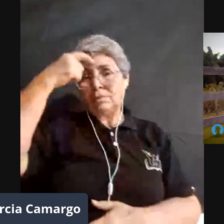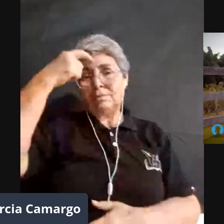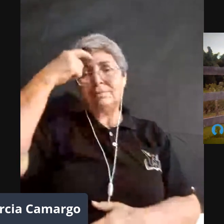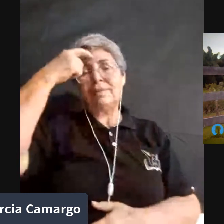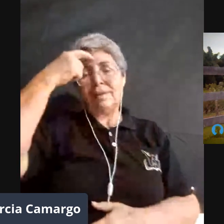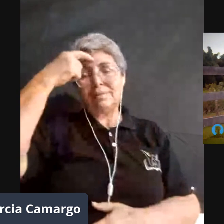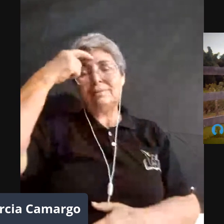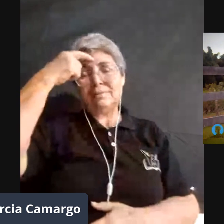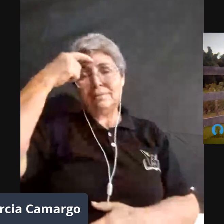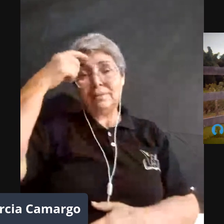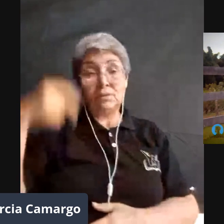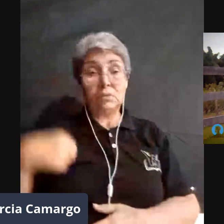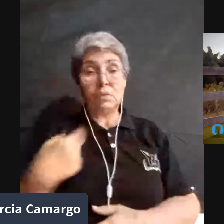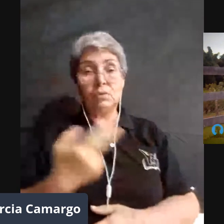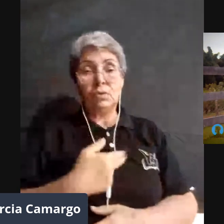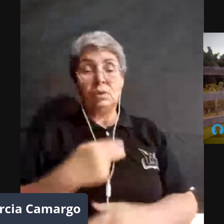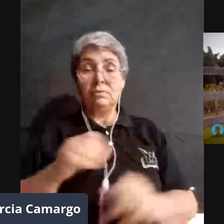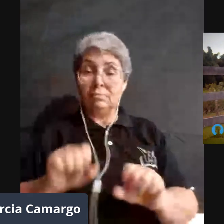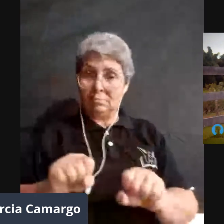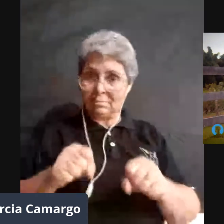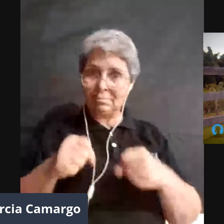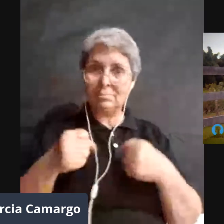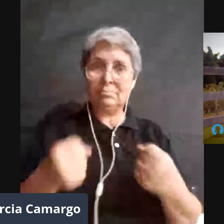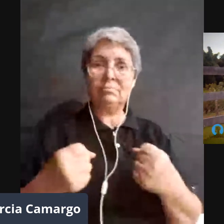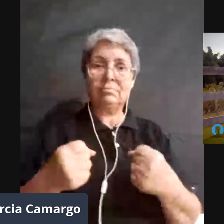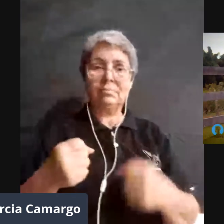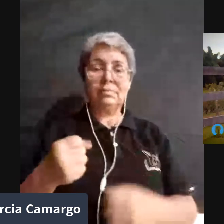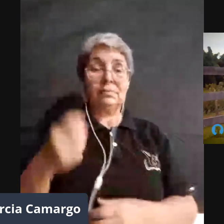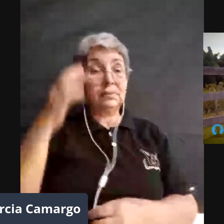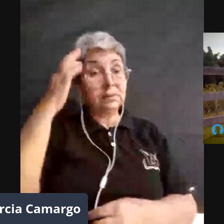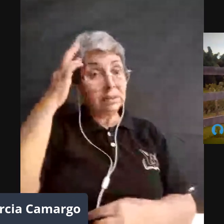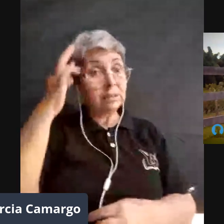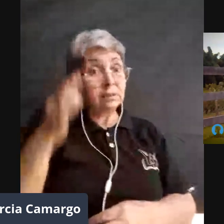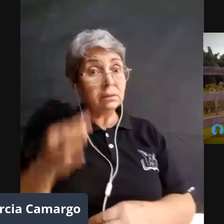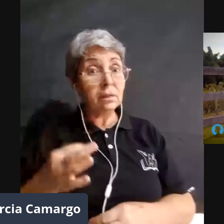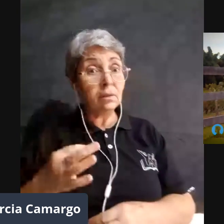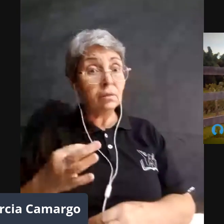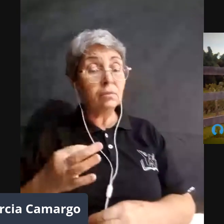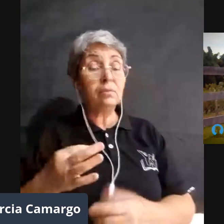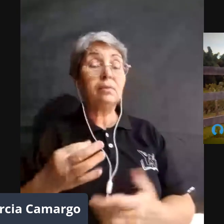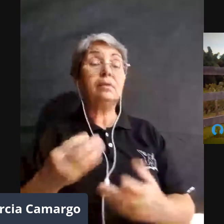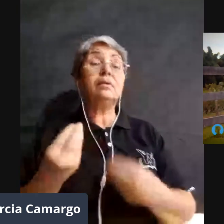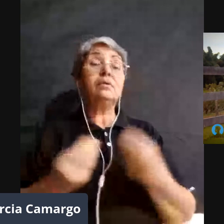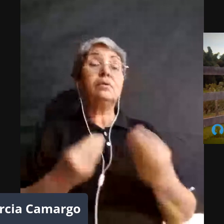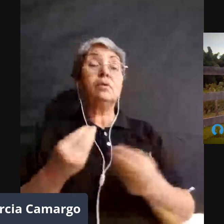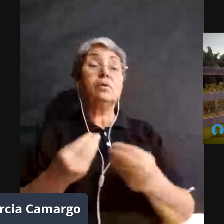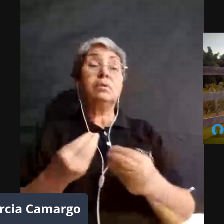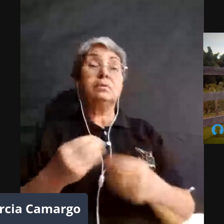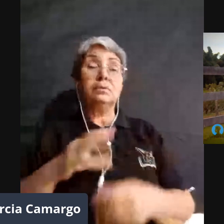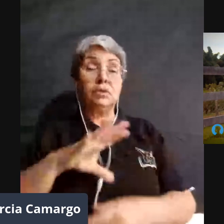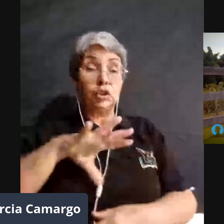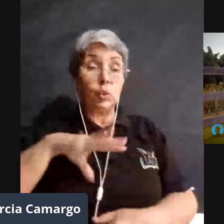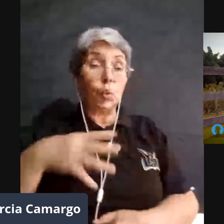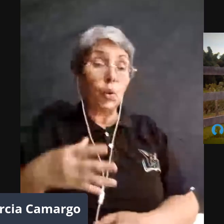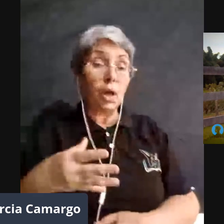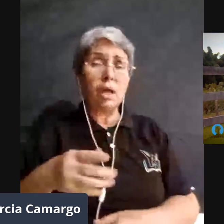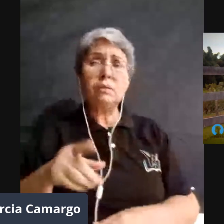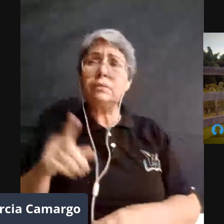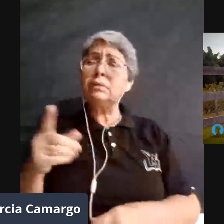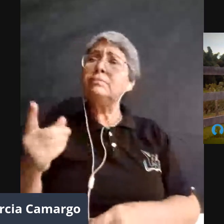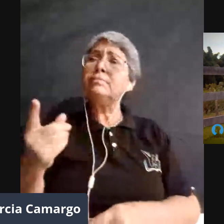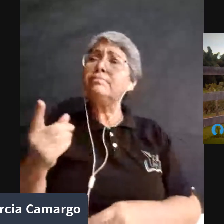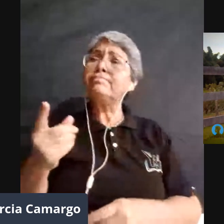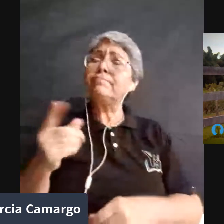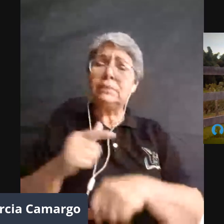temos ousado tomar decisões sem ao menos nos dar ao trabalho e a coragem de ouvir o que o outro tem a dizer.